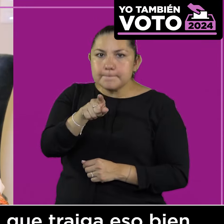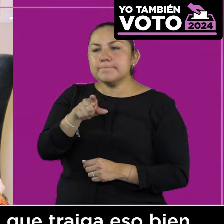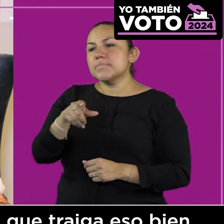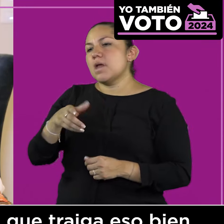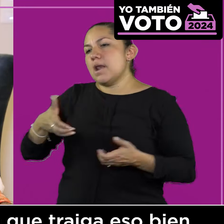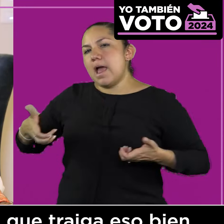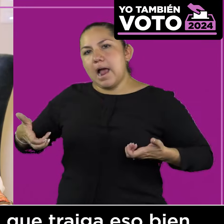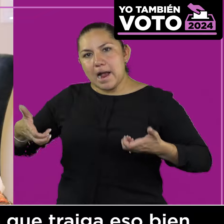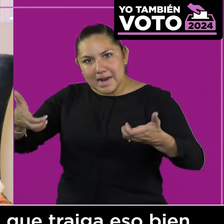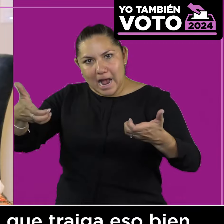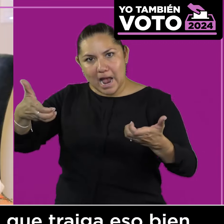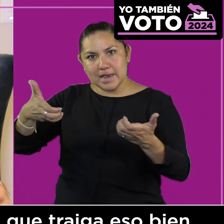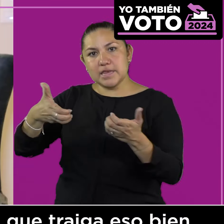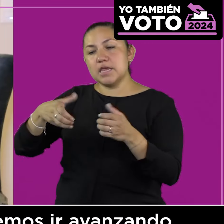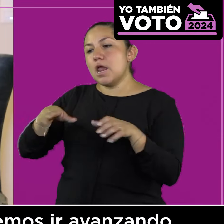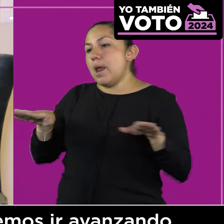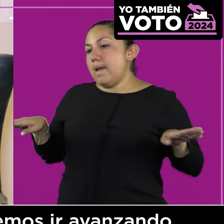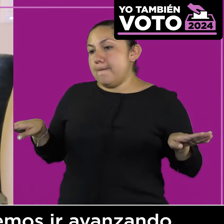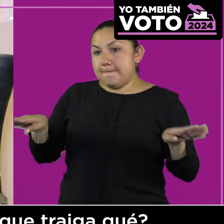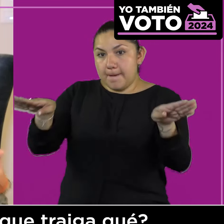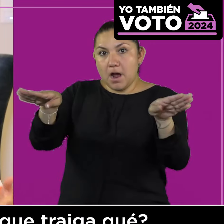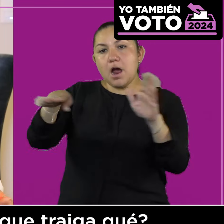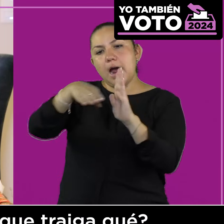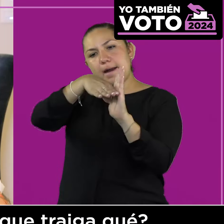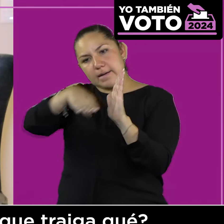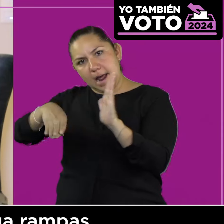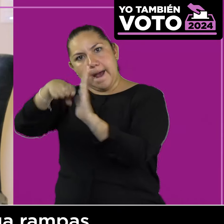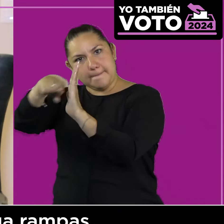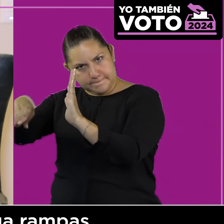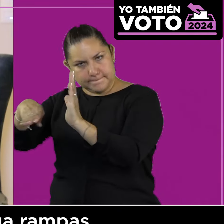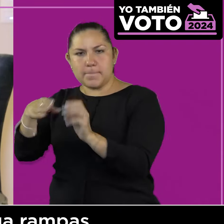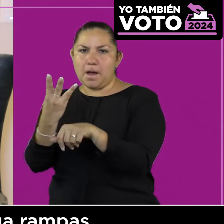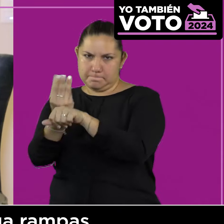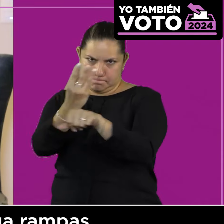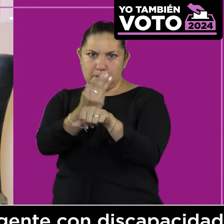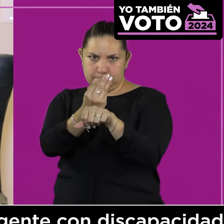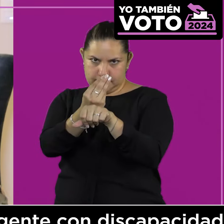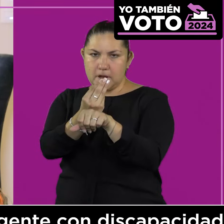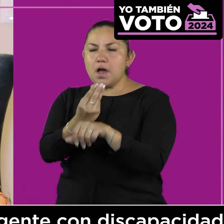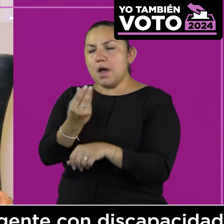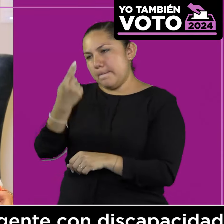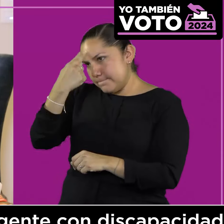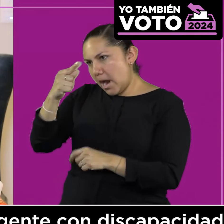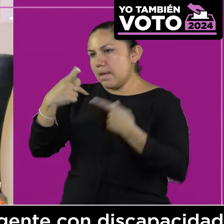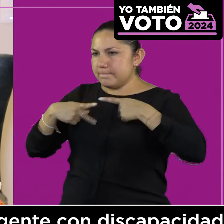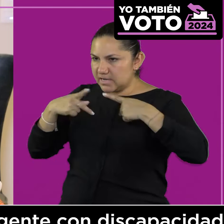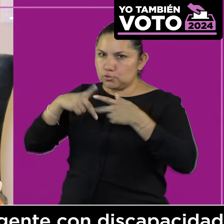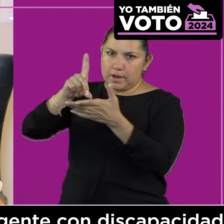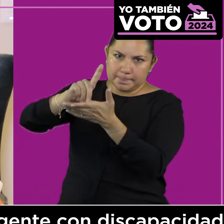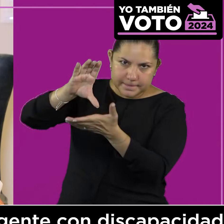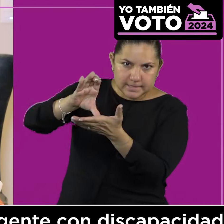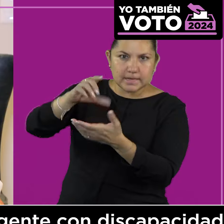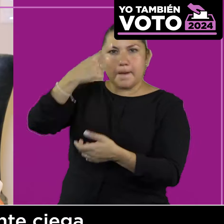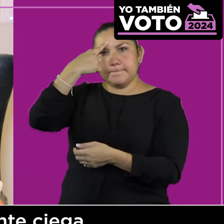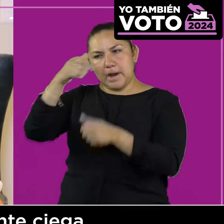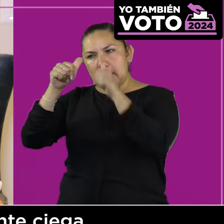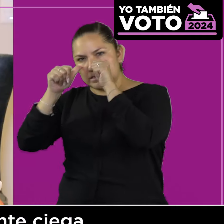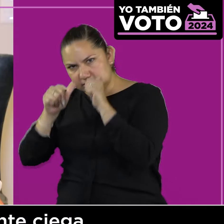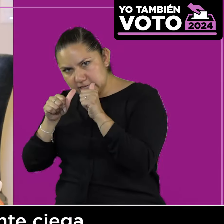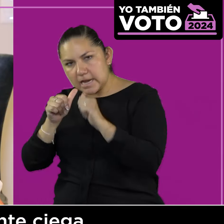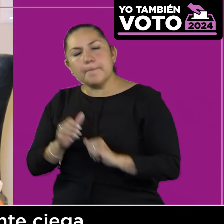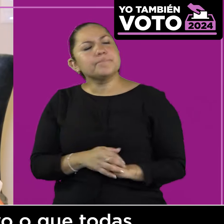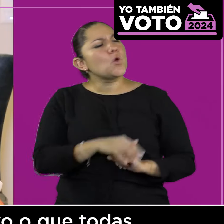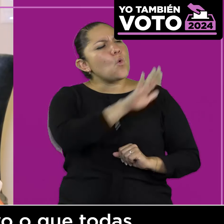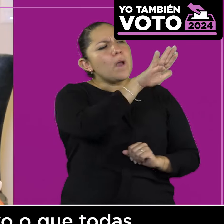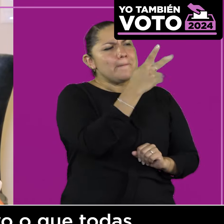una banqueta que traiga eso yo creo que podemos ir avanzar que traiga rampas que sea especial para gente con discapacidad para gente